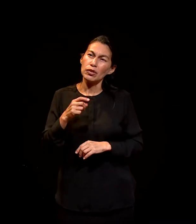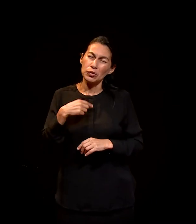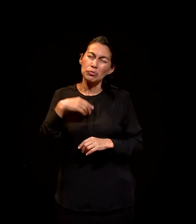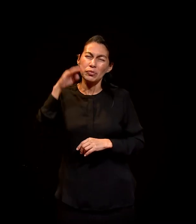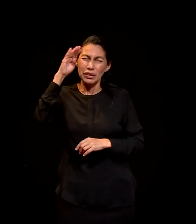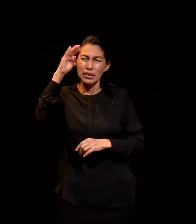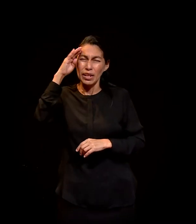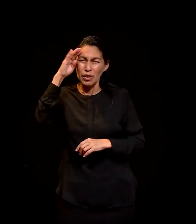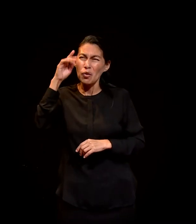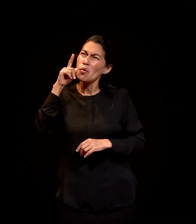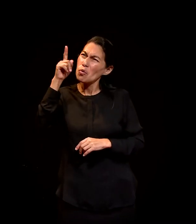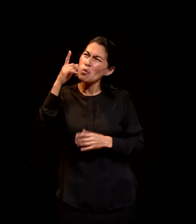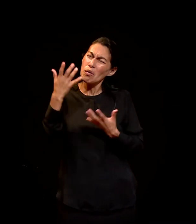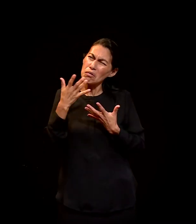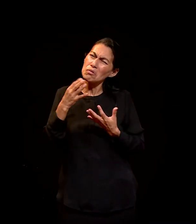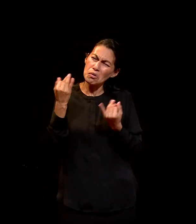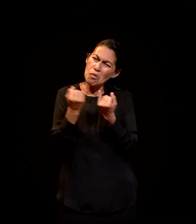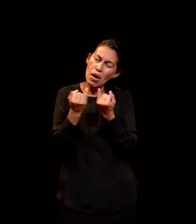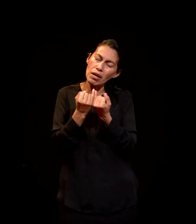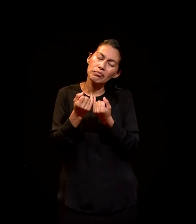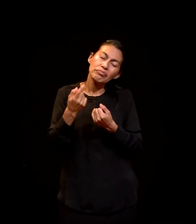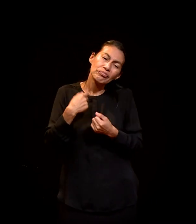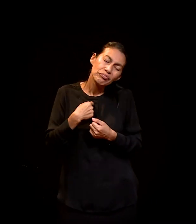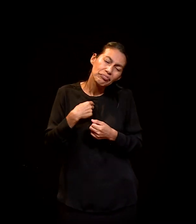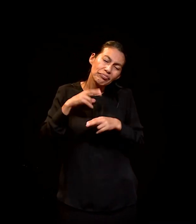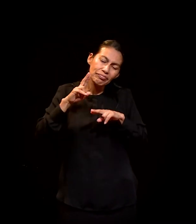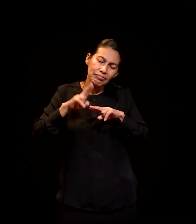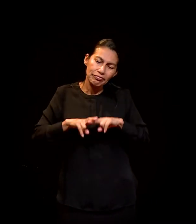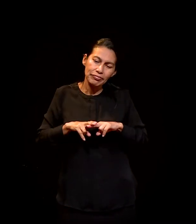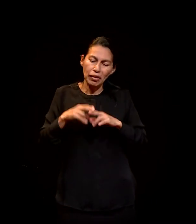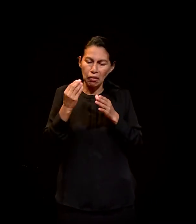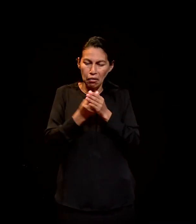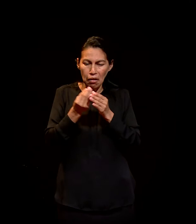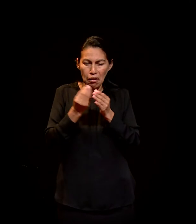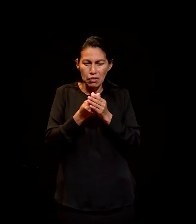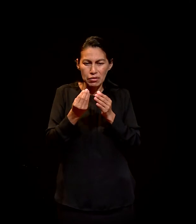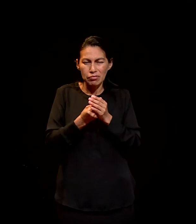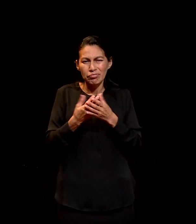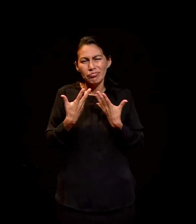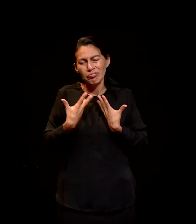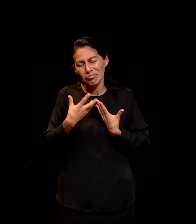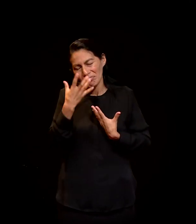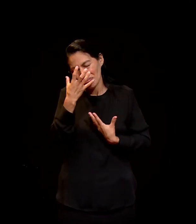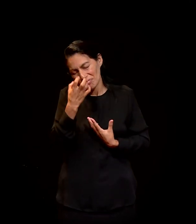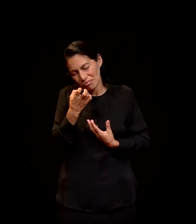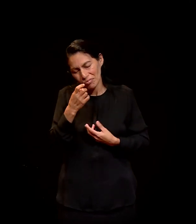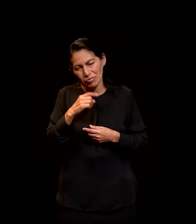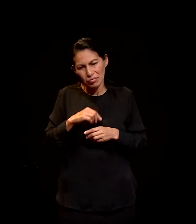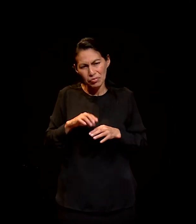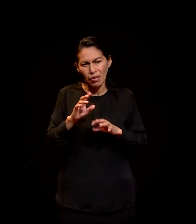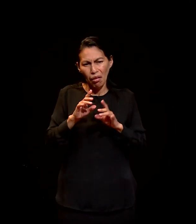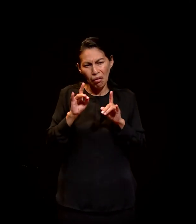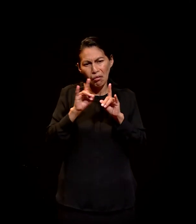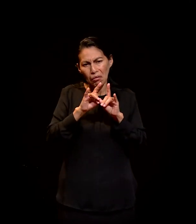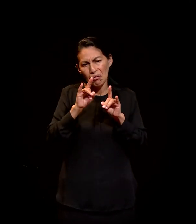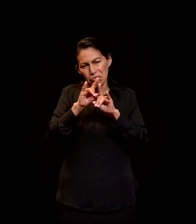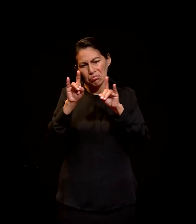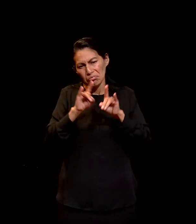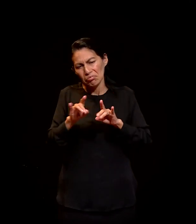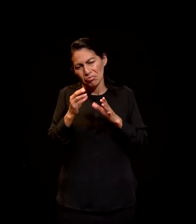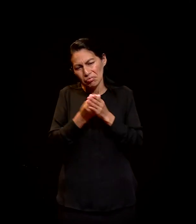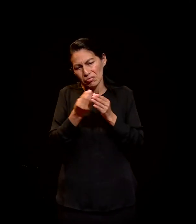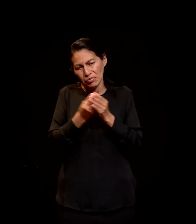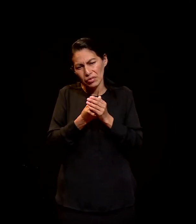así un poco desaniman y pues después de unas tres horas escuchó los ladridos